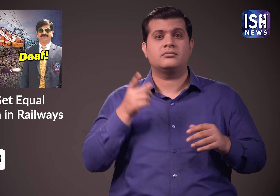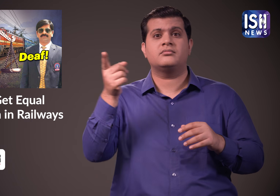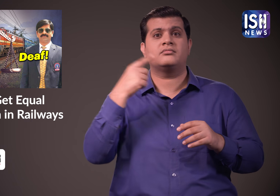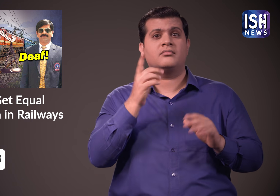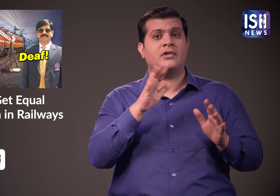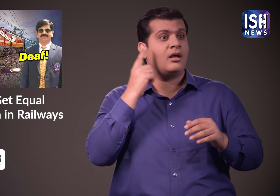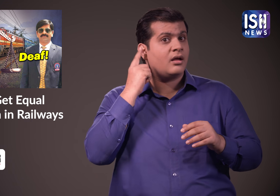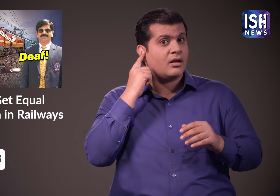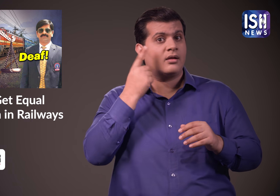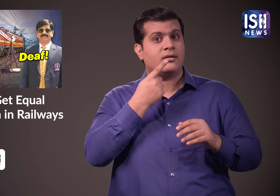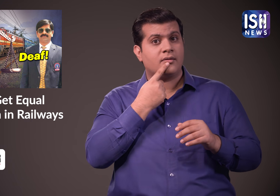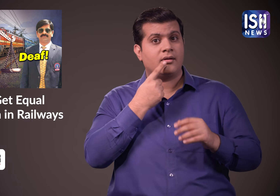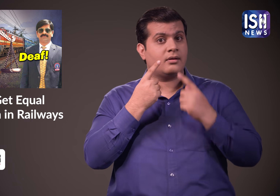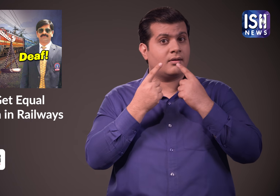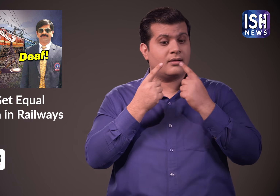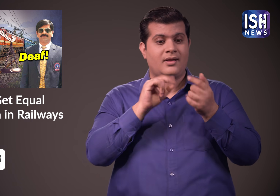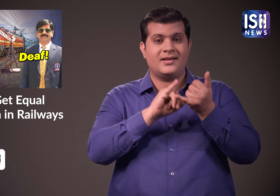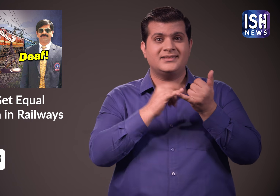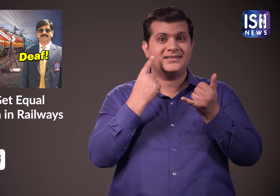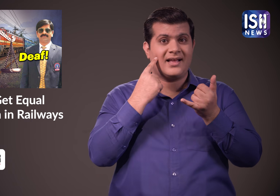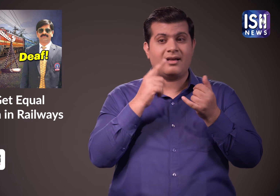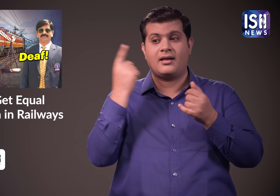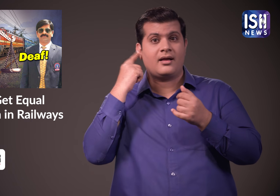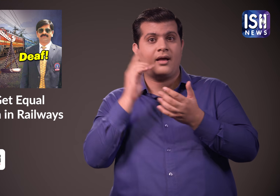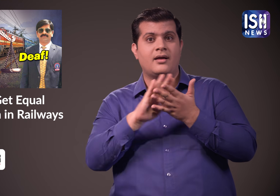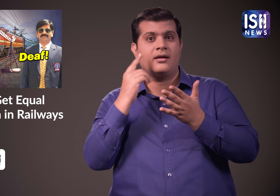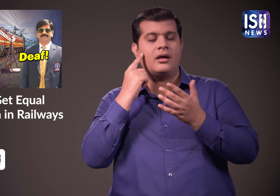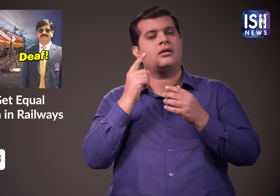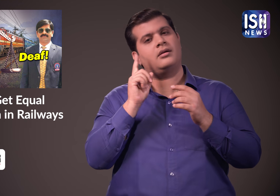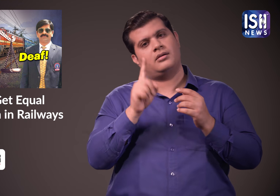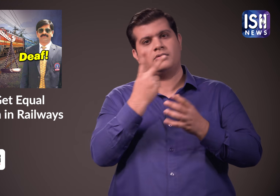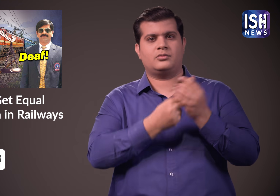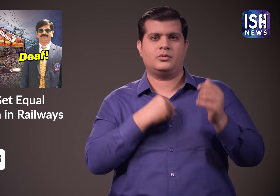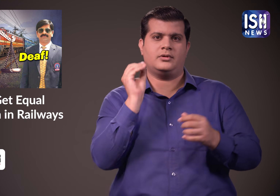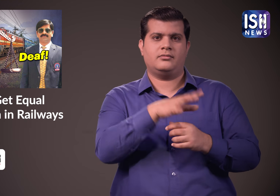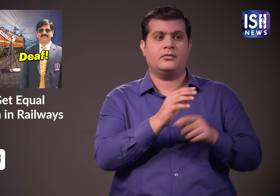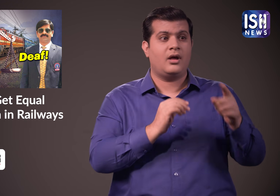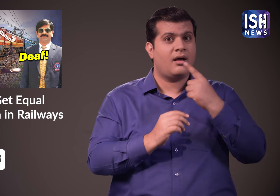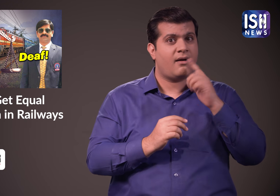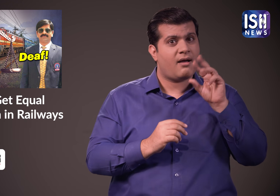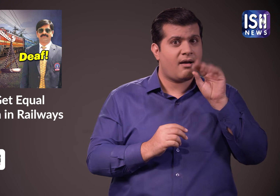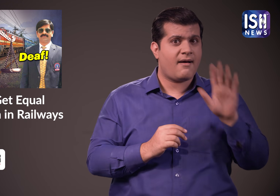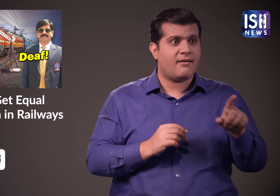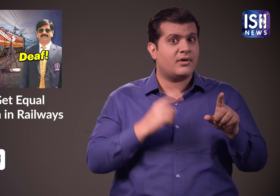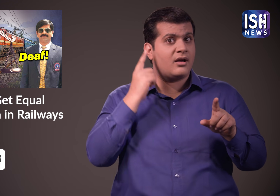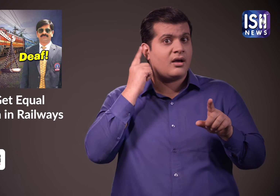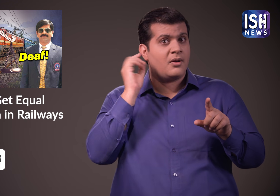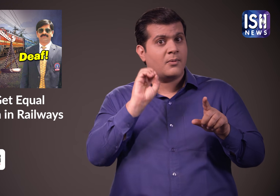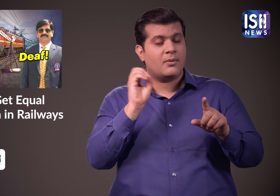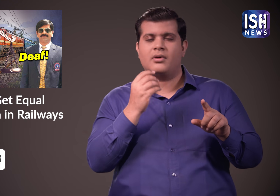रेल्वे ने कहा कि सुनने और बोलने की शमता दोनों को एक साथ लेने पर रियायत दी जाती है, जो डेफ बोल सकते हैं उन्हें रियायत